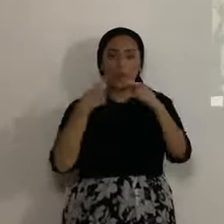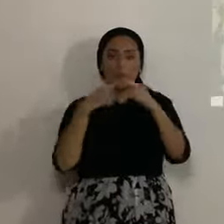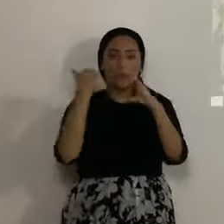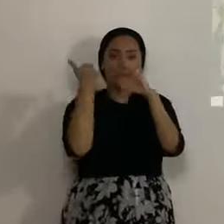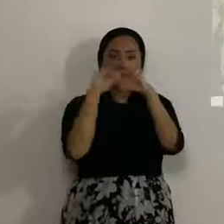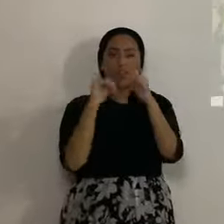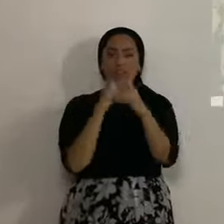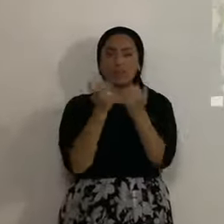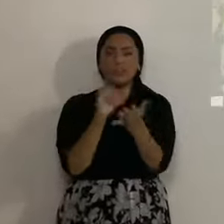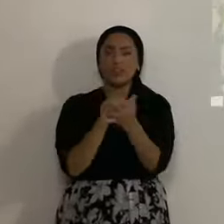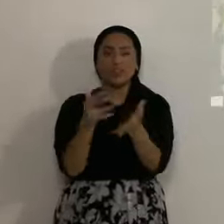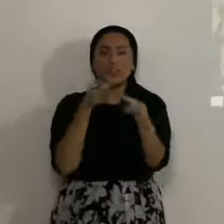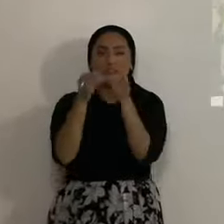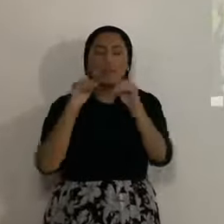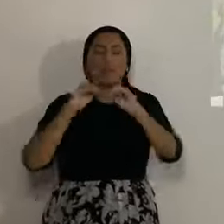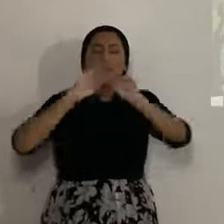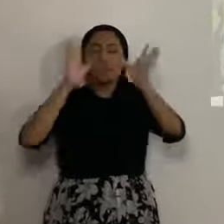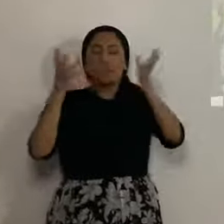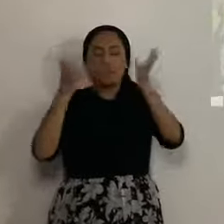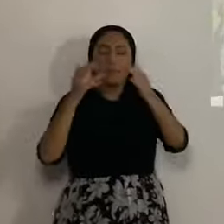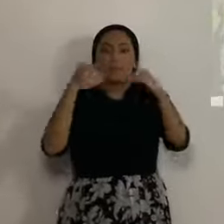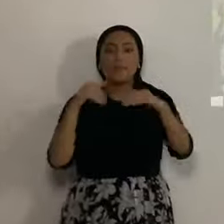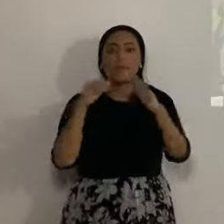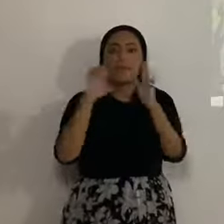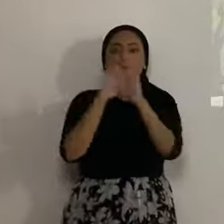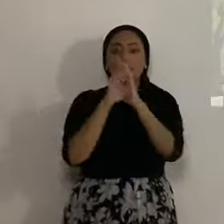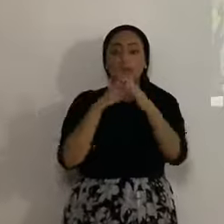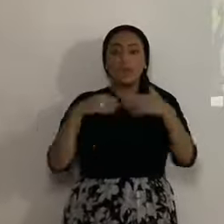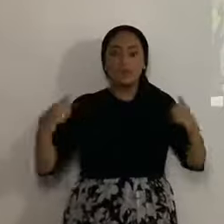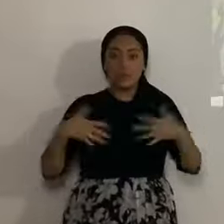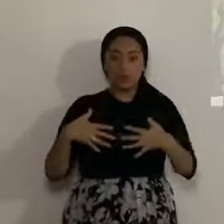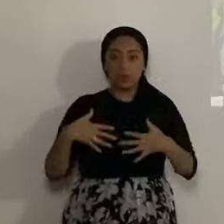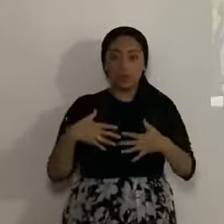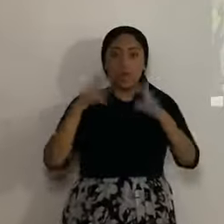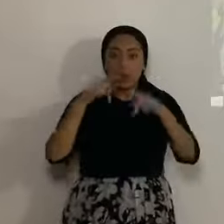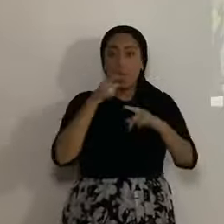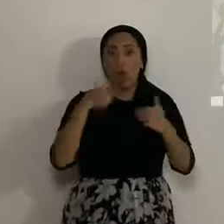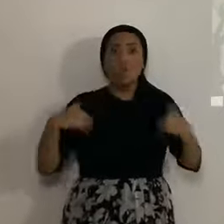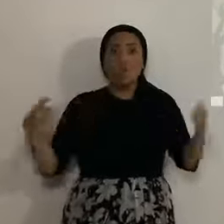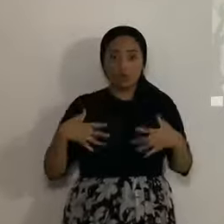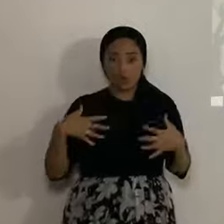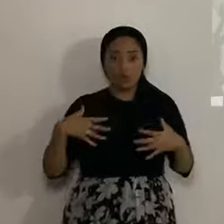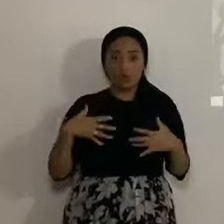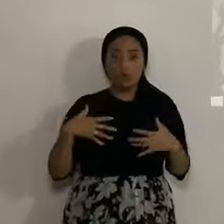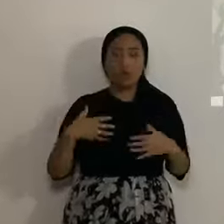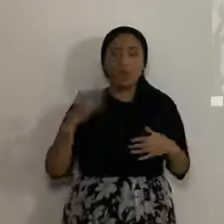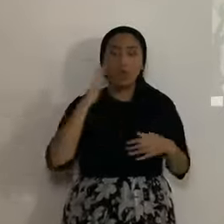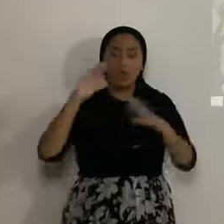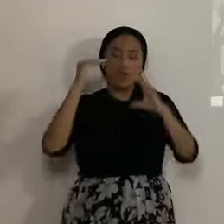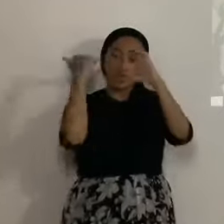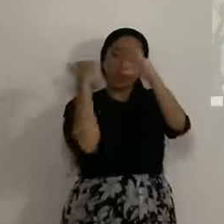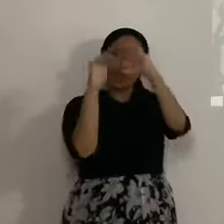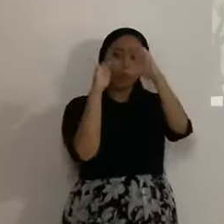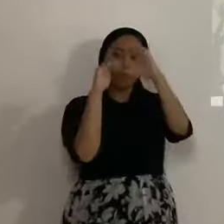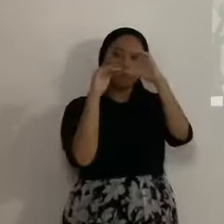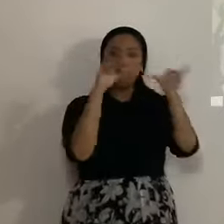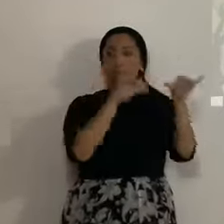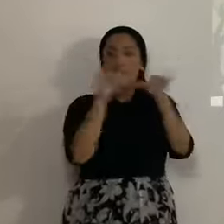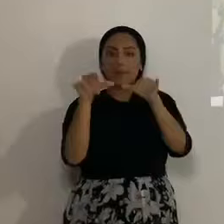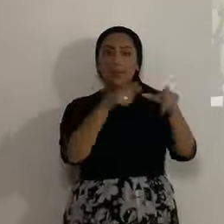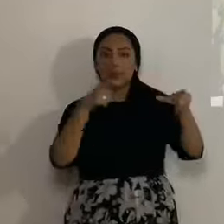¿Cómo es eso? Explíquelo, por favor. A ver, el miedo, el que tiene miedo va a enviar un mensaje en el